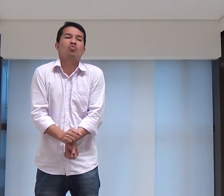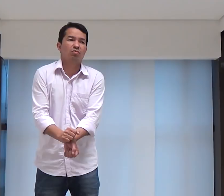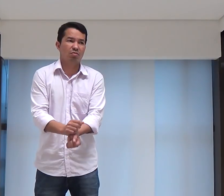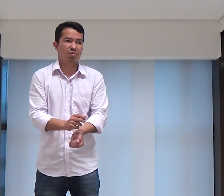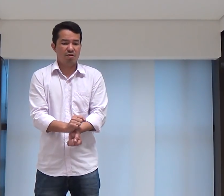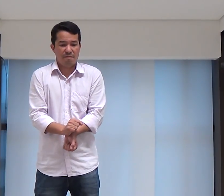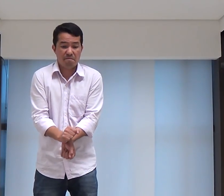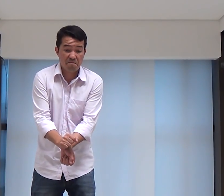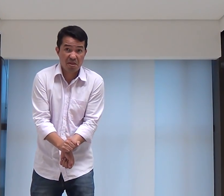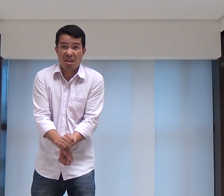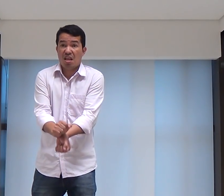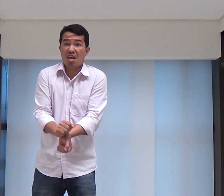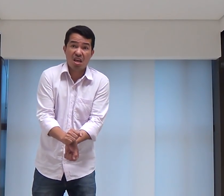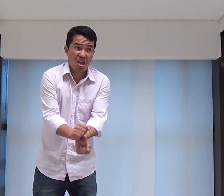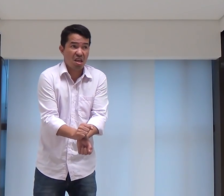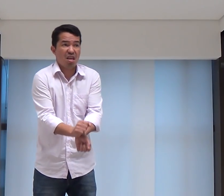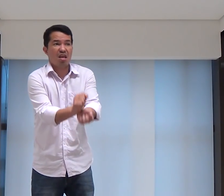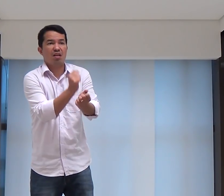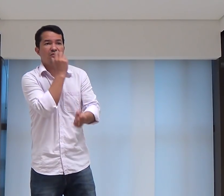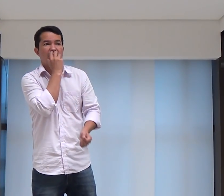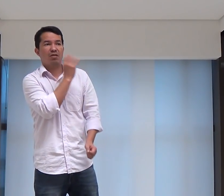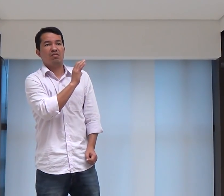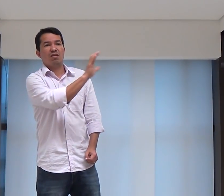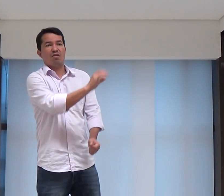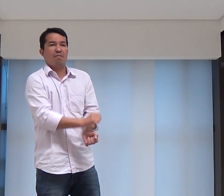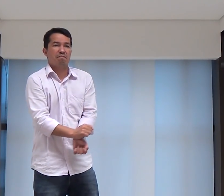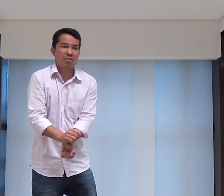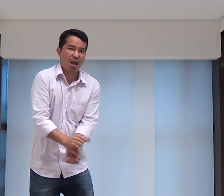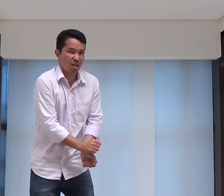Ou você está, né, acaba sendo prisioneiro do dragão?